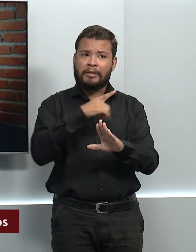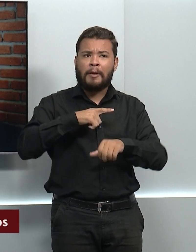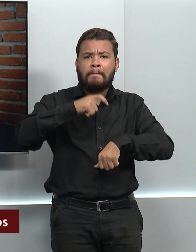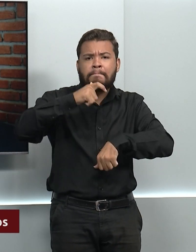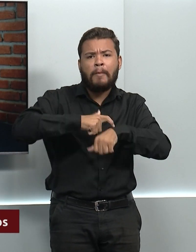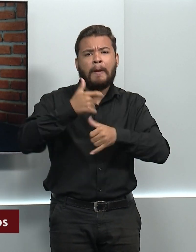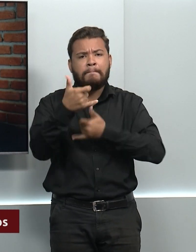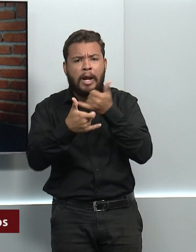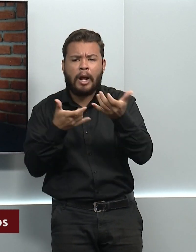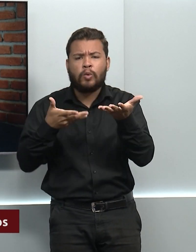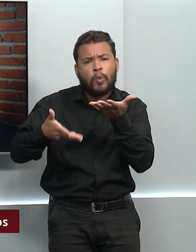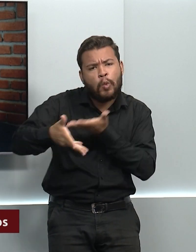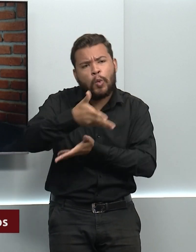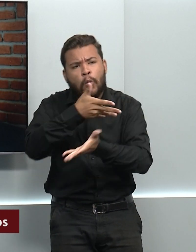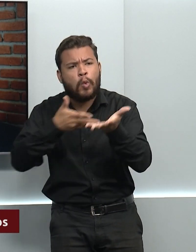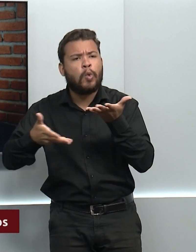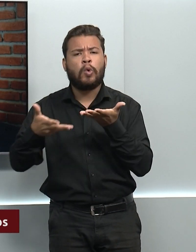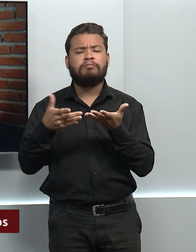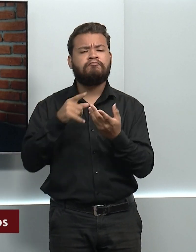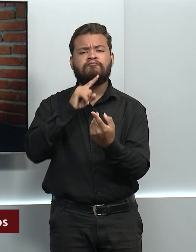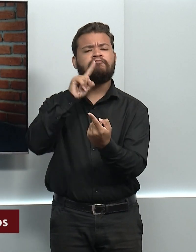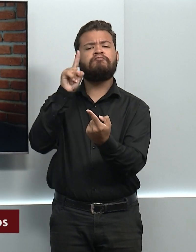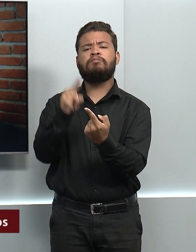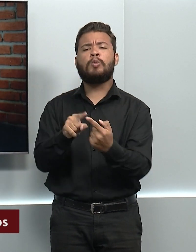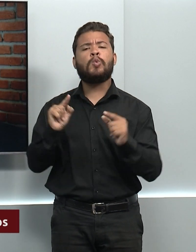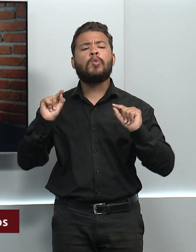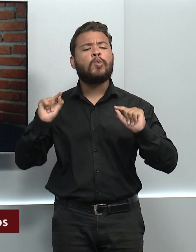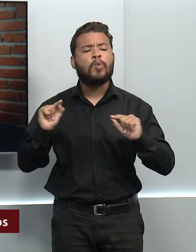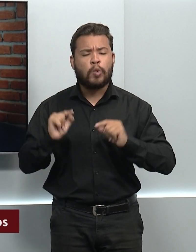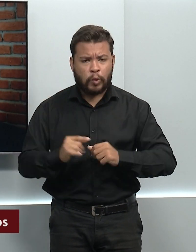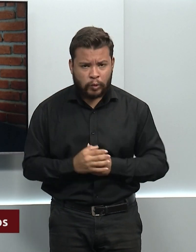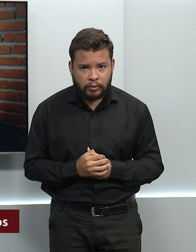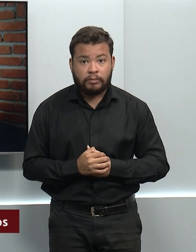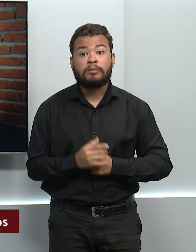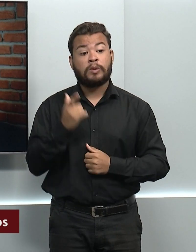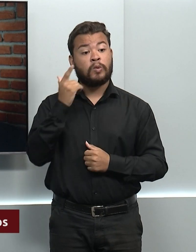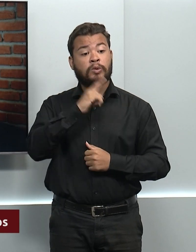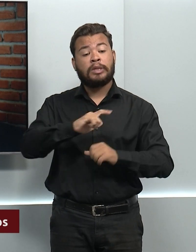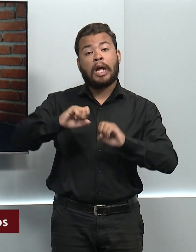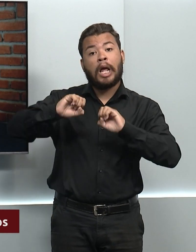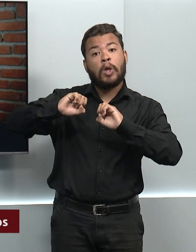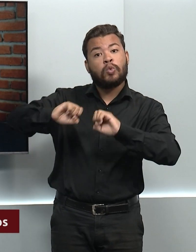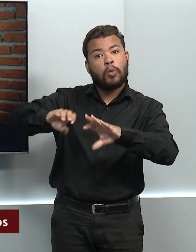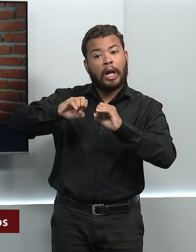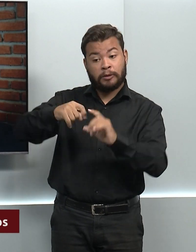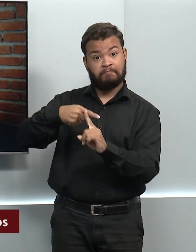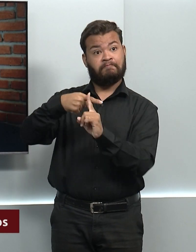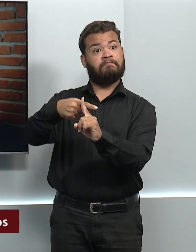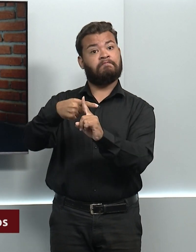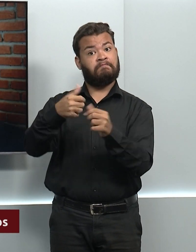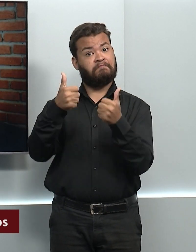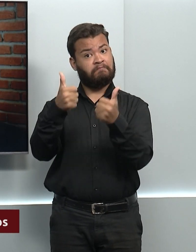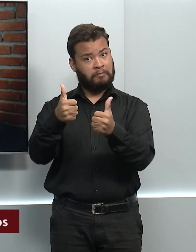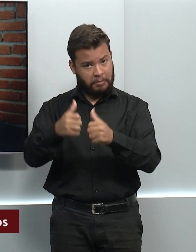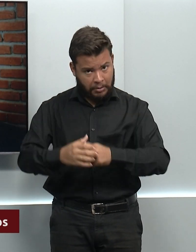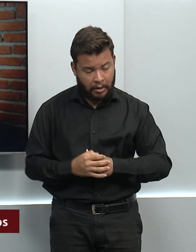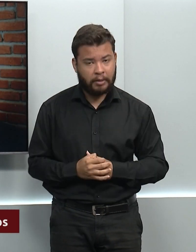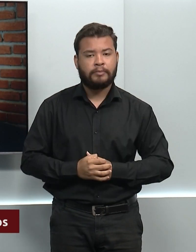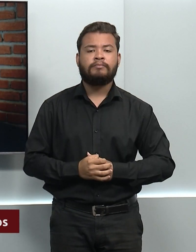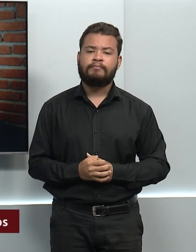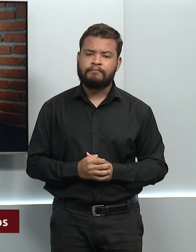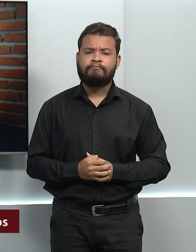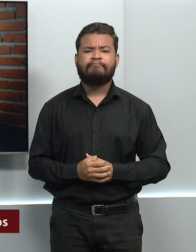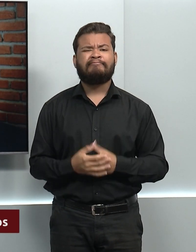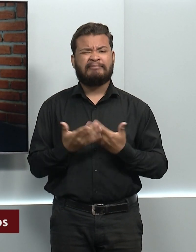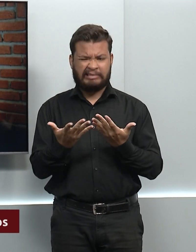no sentido de se ter uma educação mais positiva, né? Uma educação que não